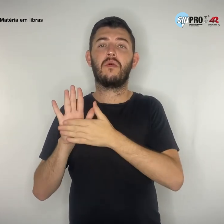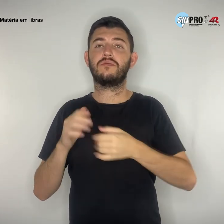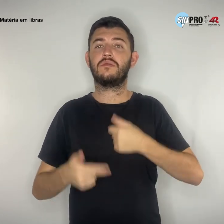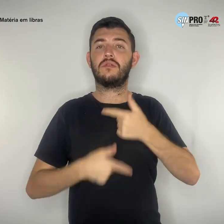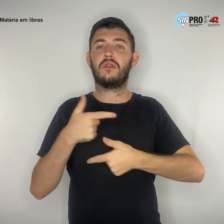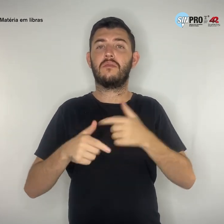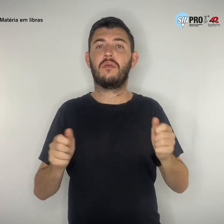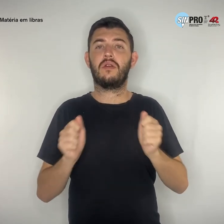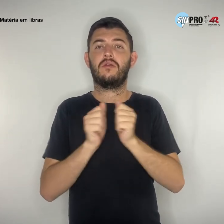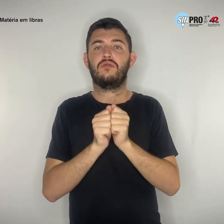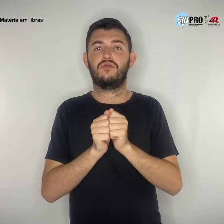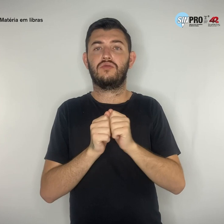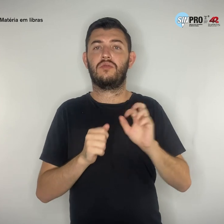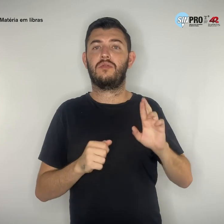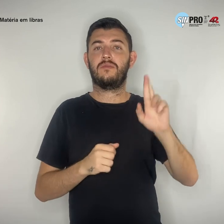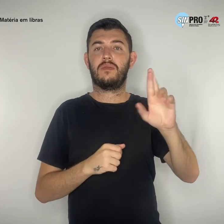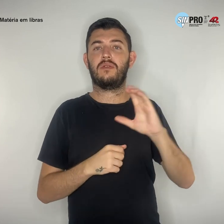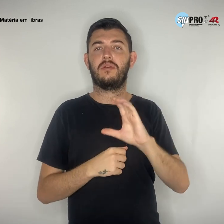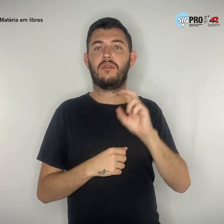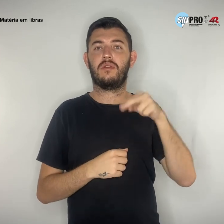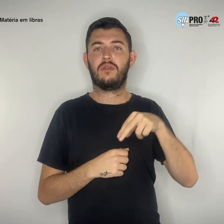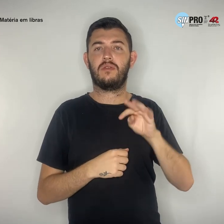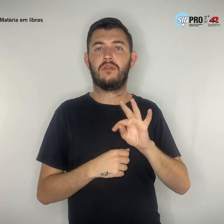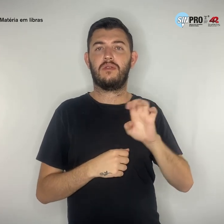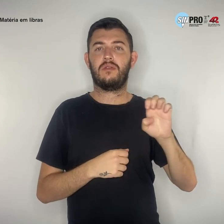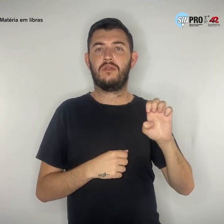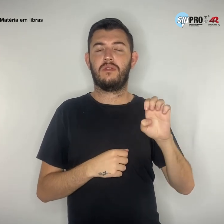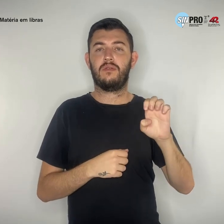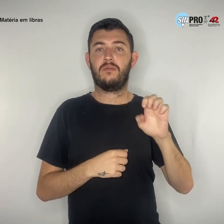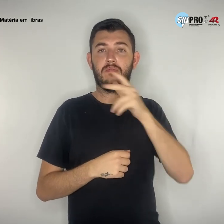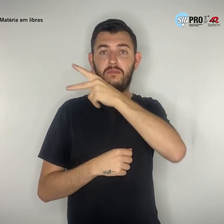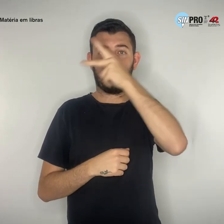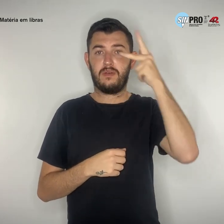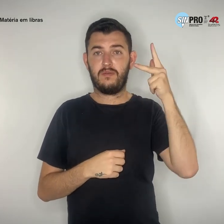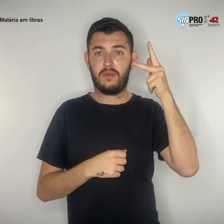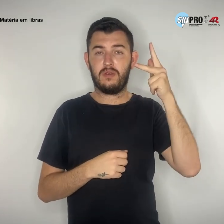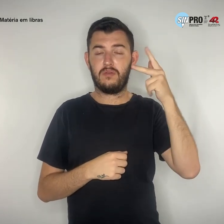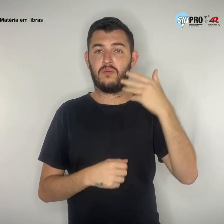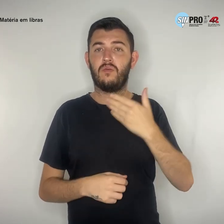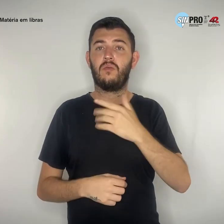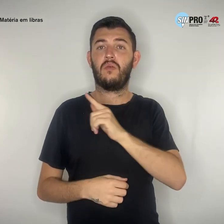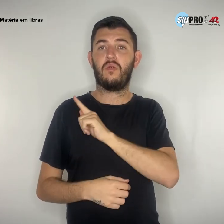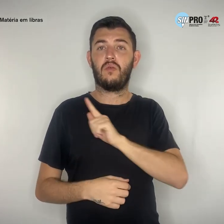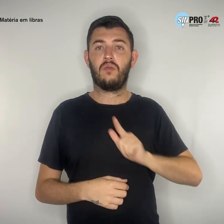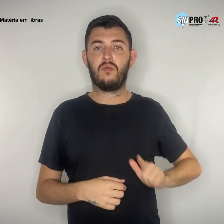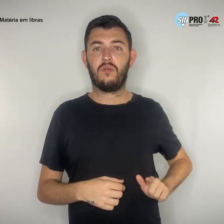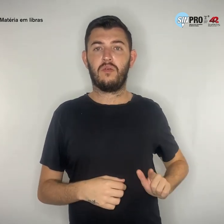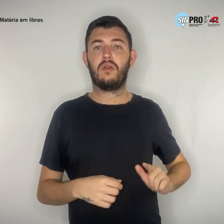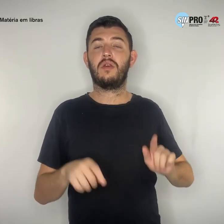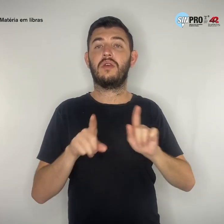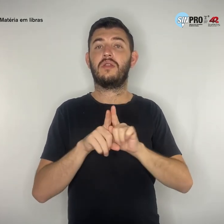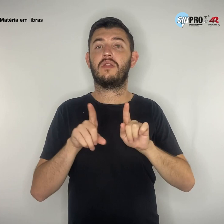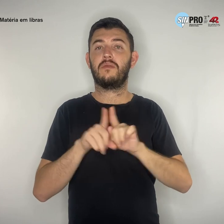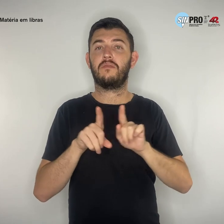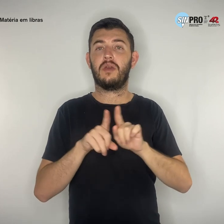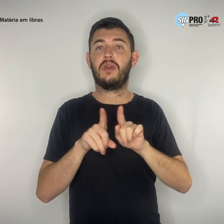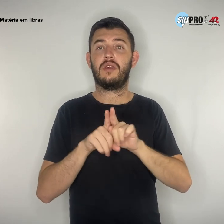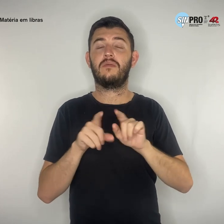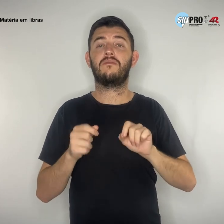representantes da CNTE, dos prefeitos, governadores e do parlamento para que a Câmara vote